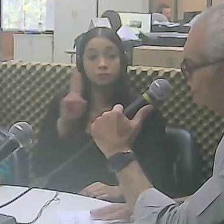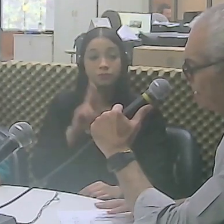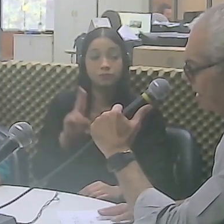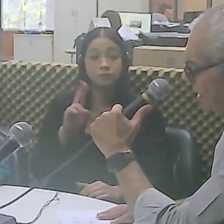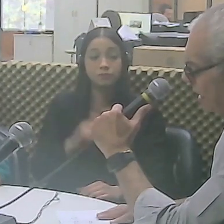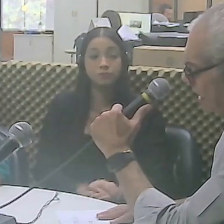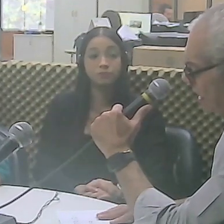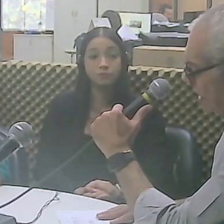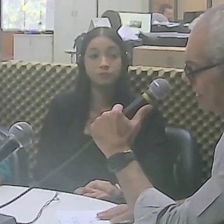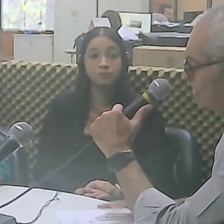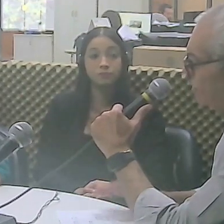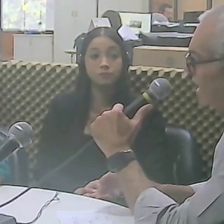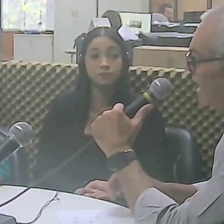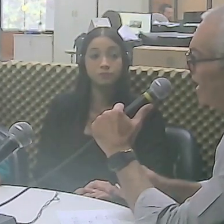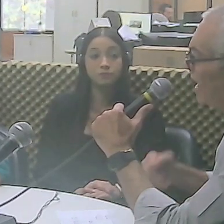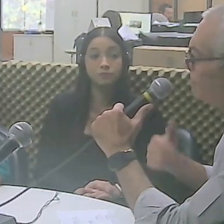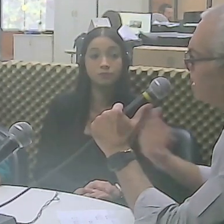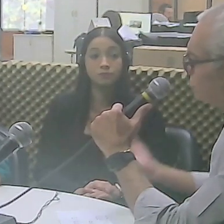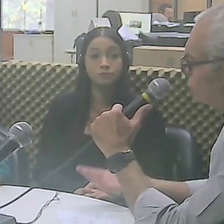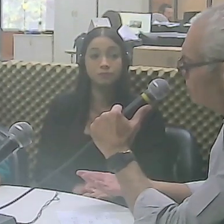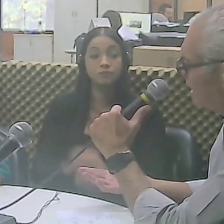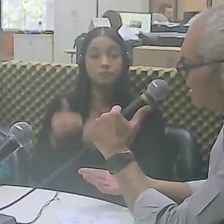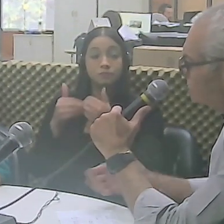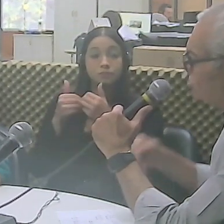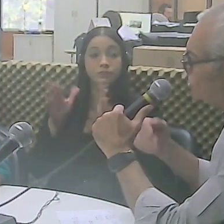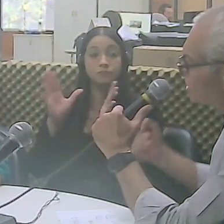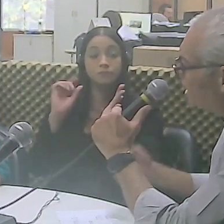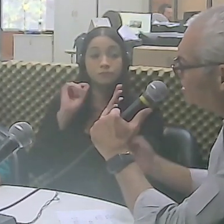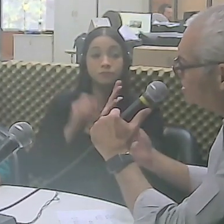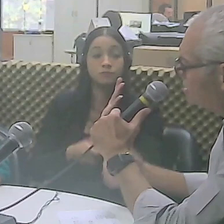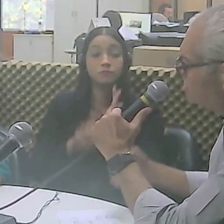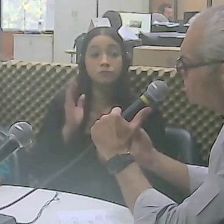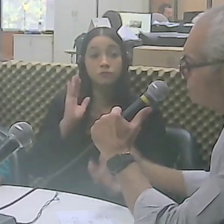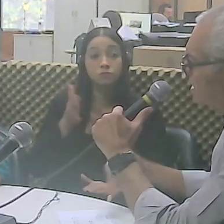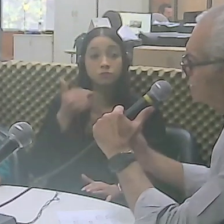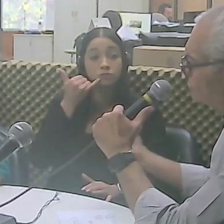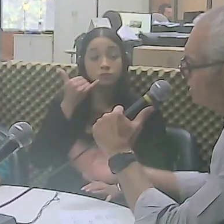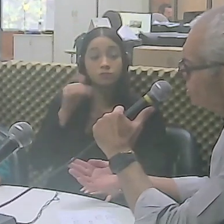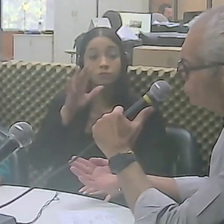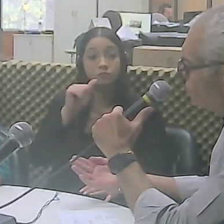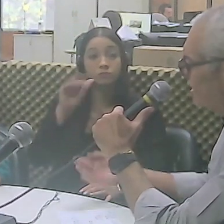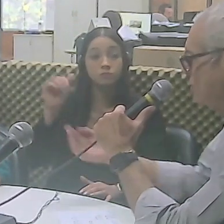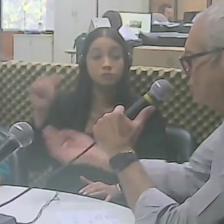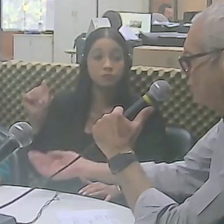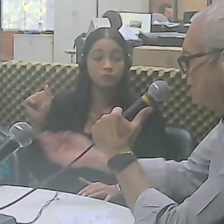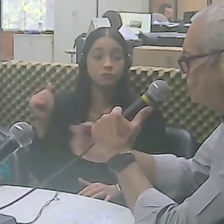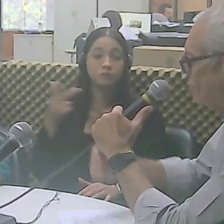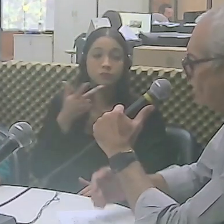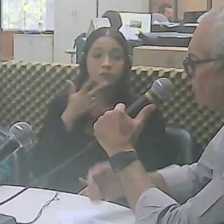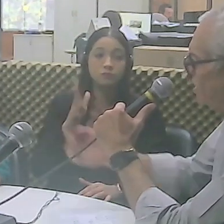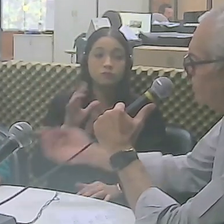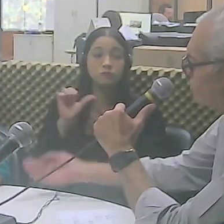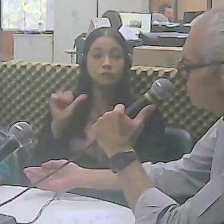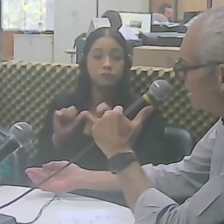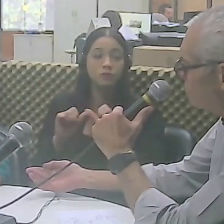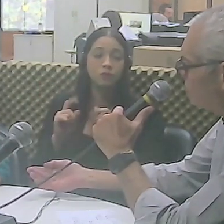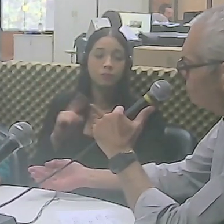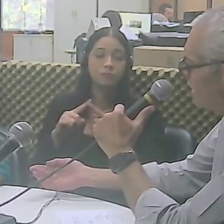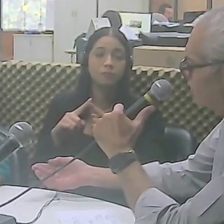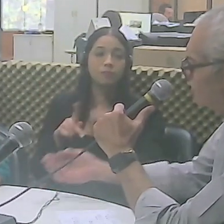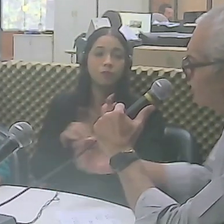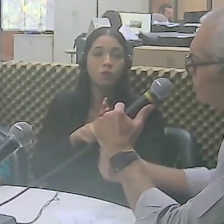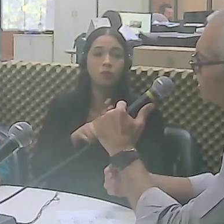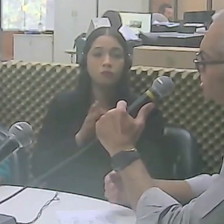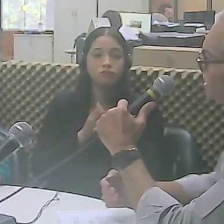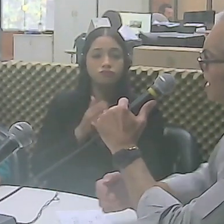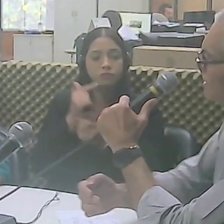né? Então, a reabertura do cadastro, nós já estamos trabalhando nisso, é aquilo que eu te falei de trocar o pneu com o carro em